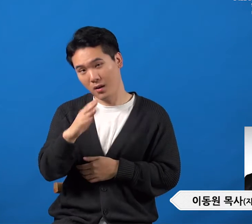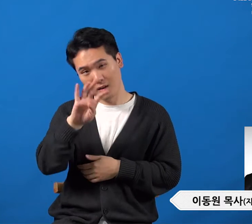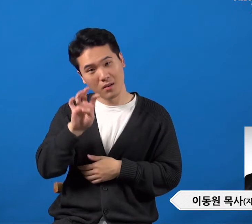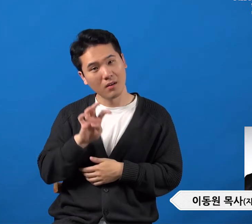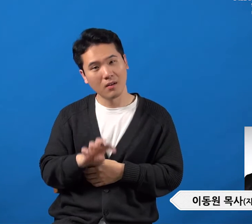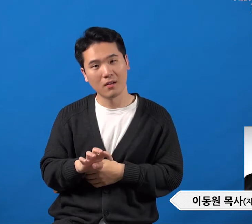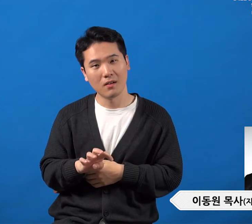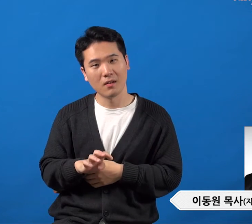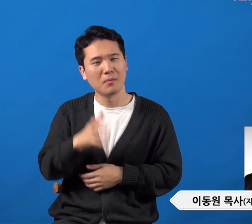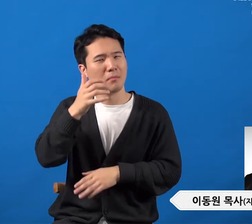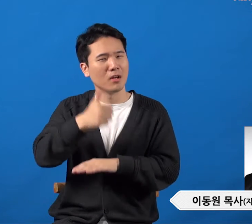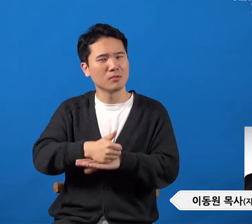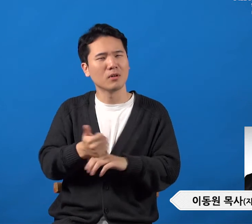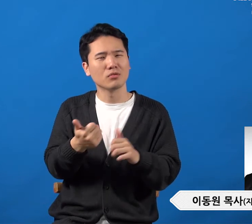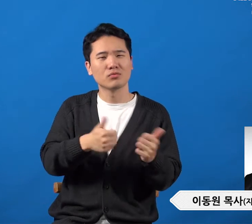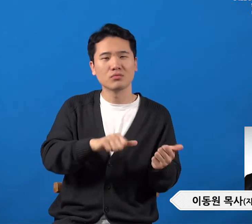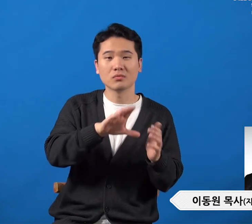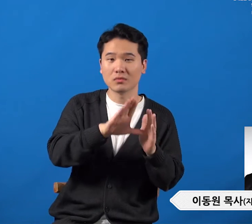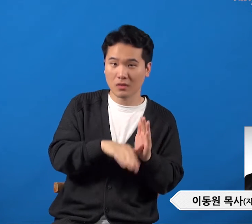마지막에